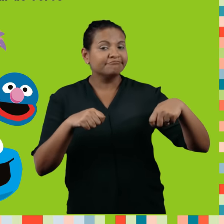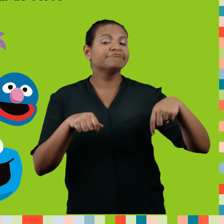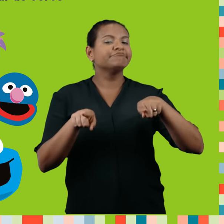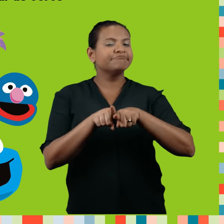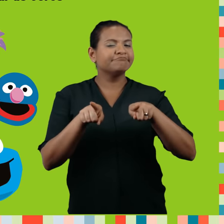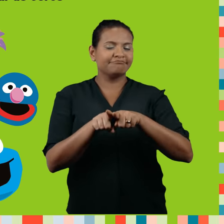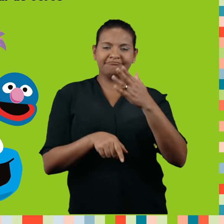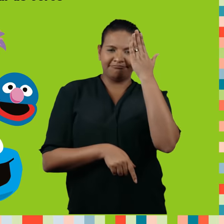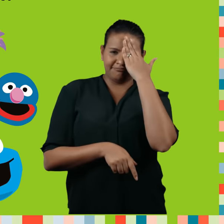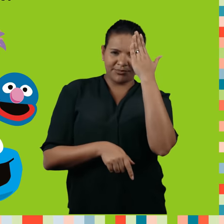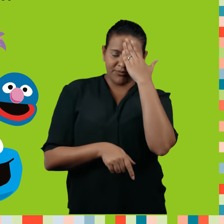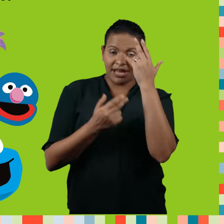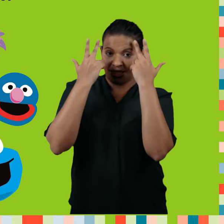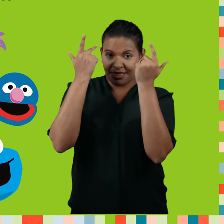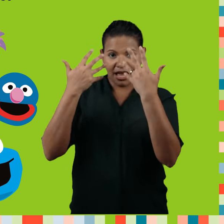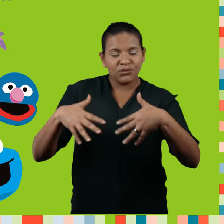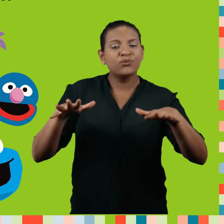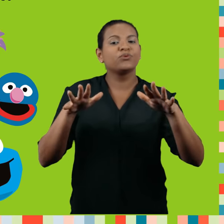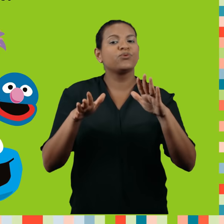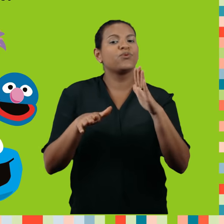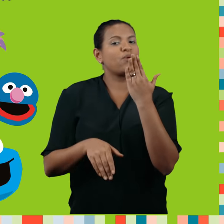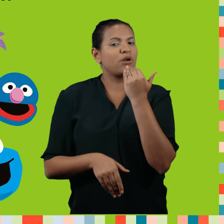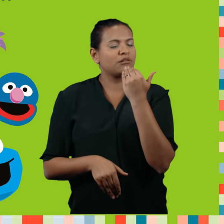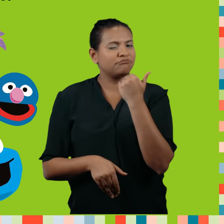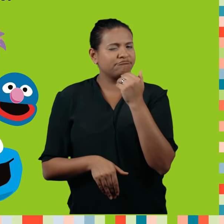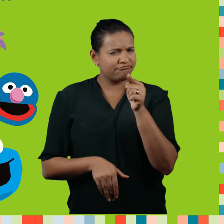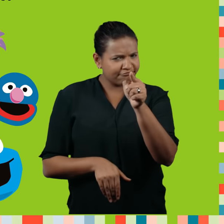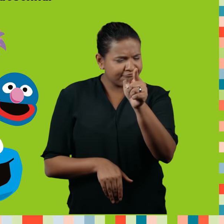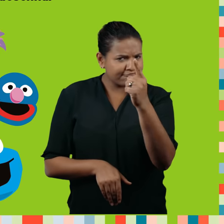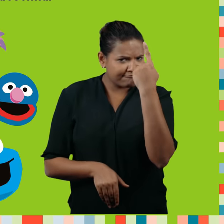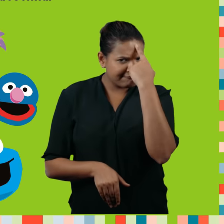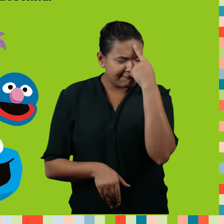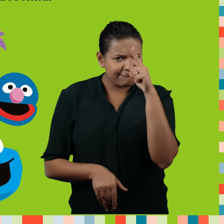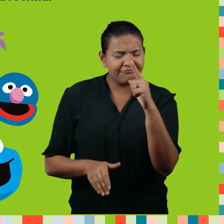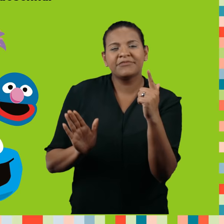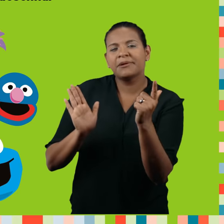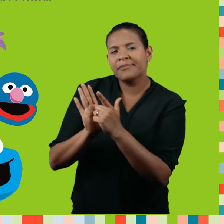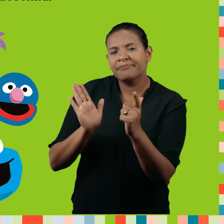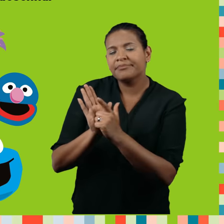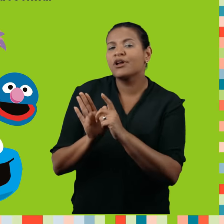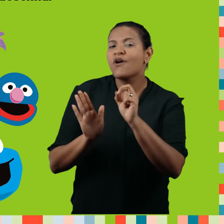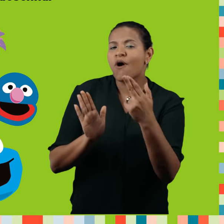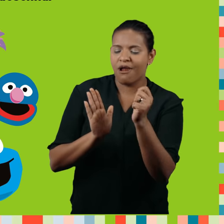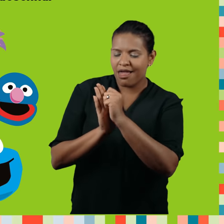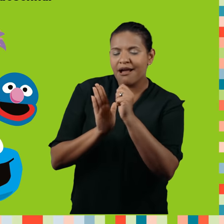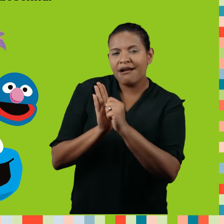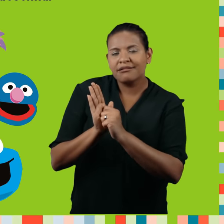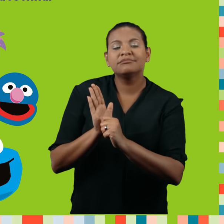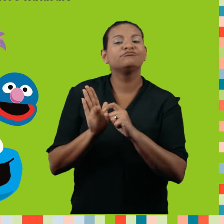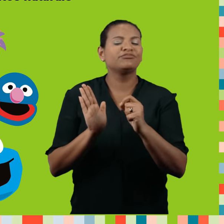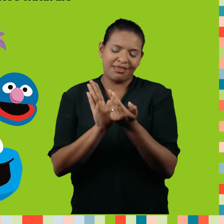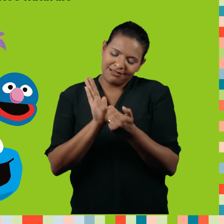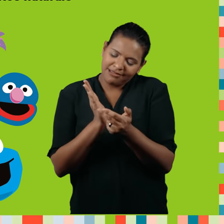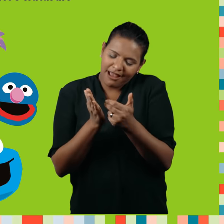devemos buscar as cores dos alimentos de origem natural. E você? Que tal pegar lápis e papel para desenhar pratos